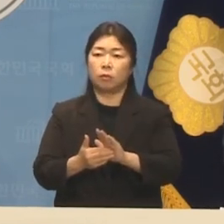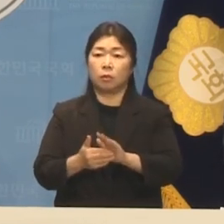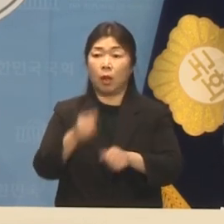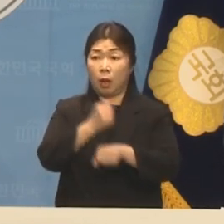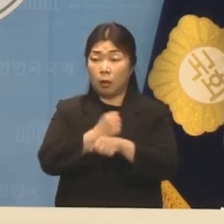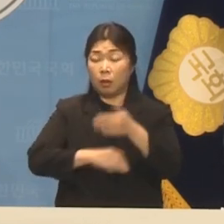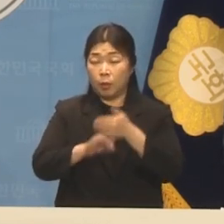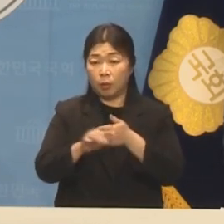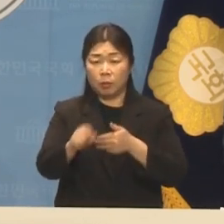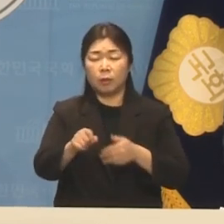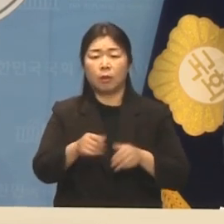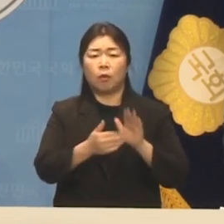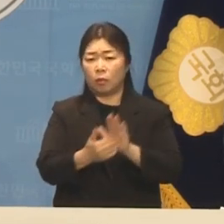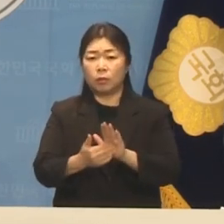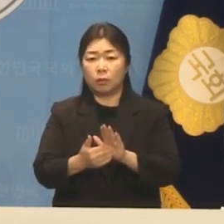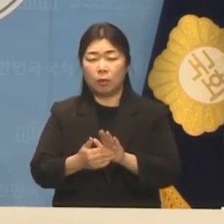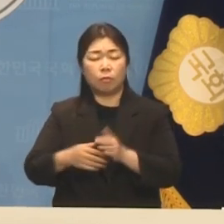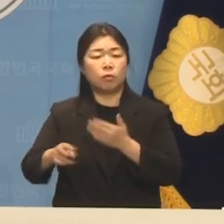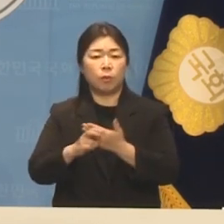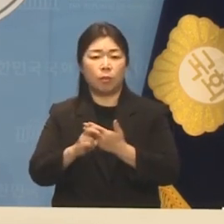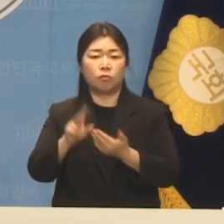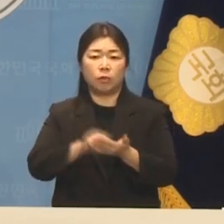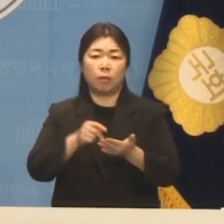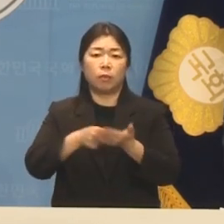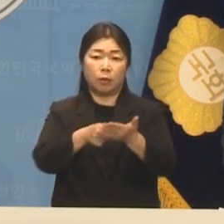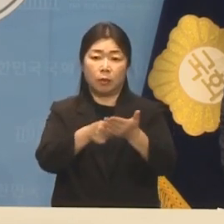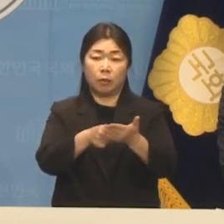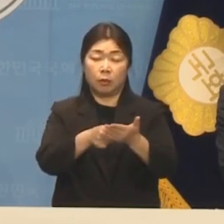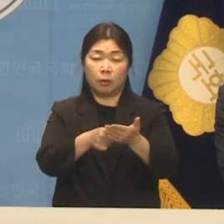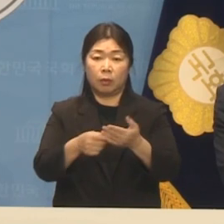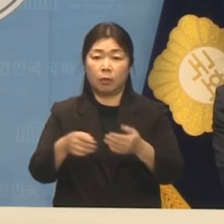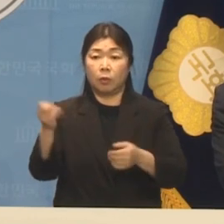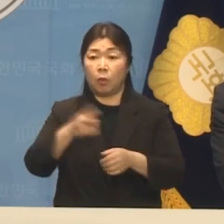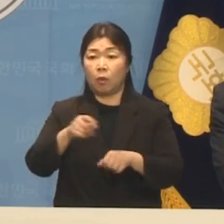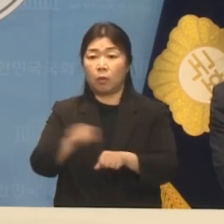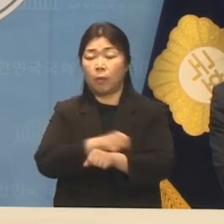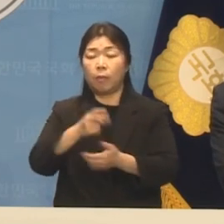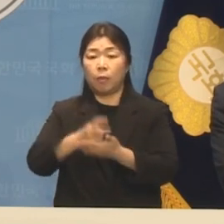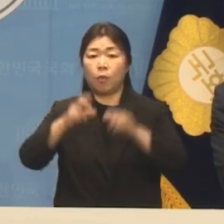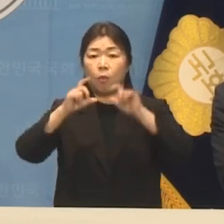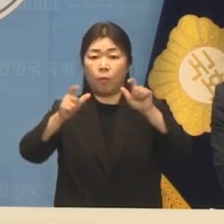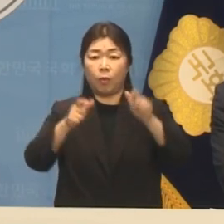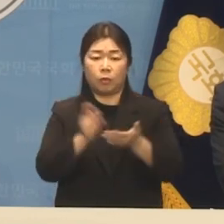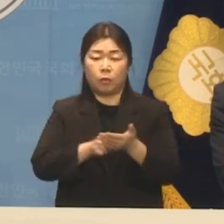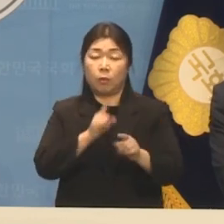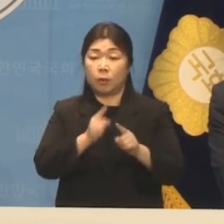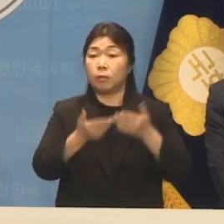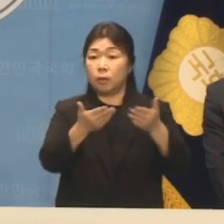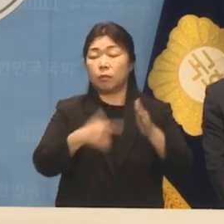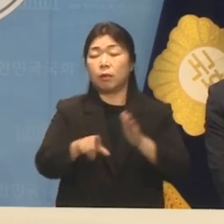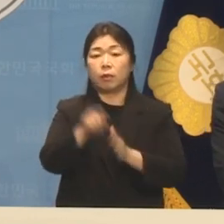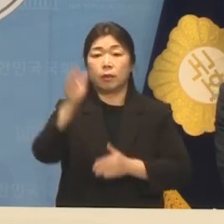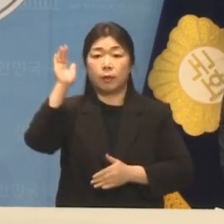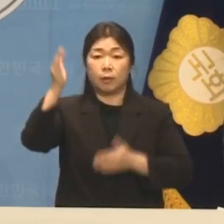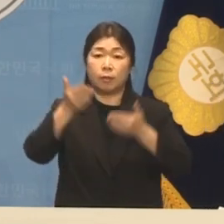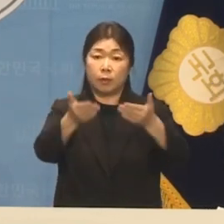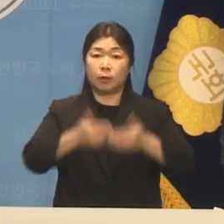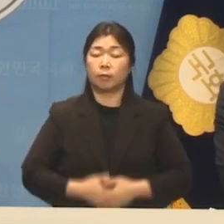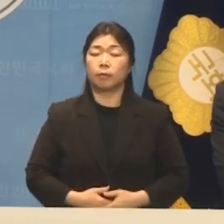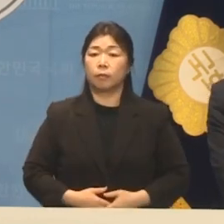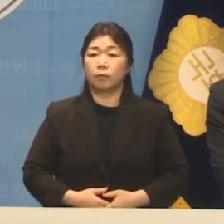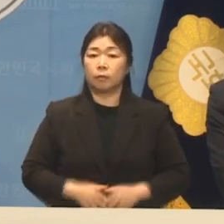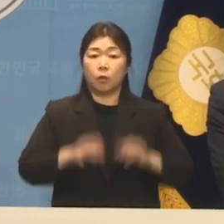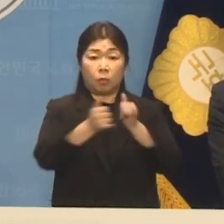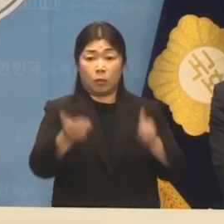거부권 행사를 중단하고 특별법 공포를 결단할 것을 촉구하고자 기자회견을 하게 되었습니다. 많은